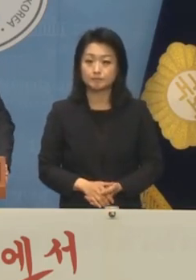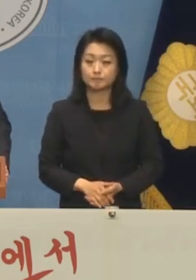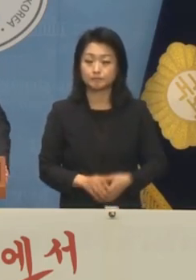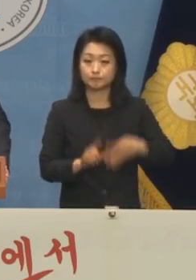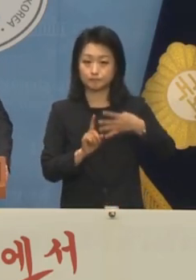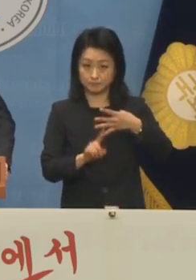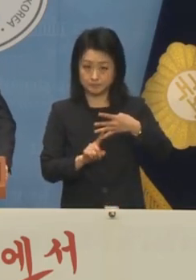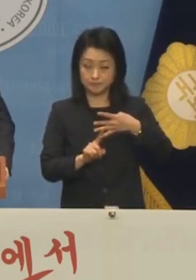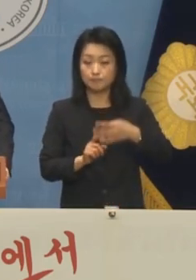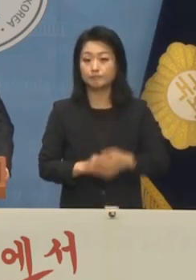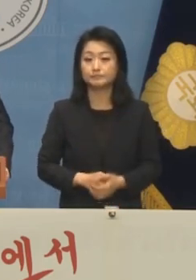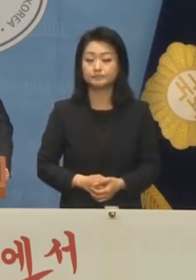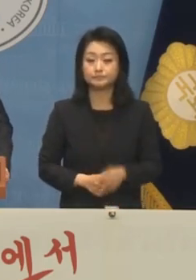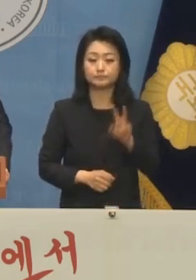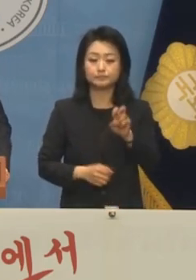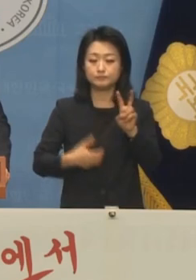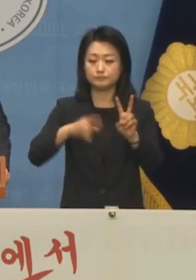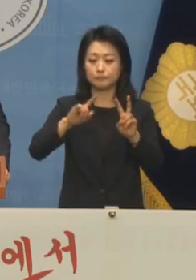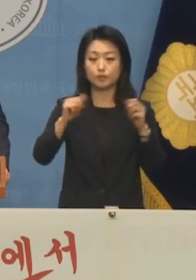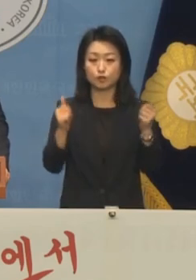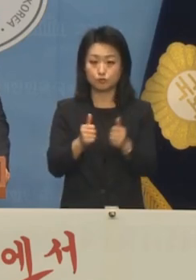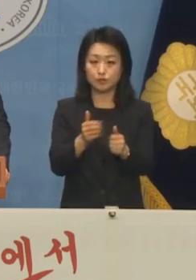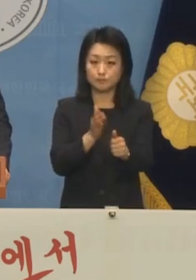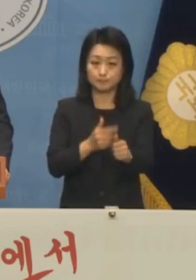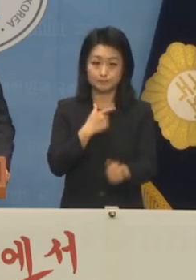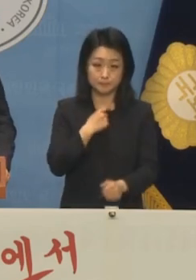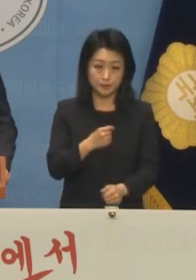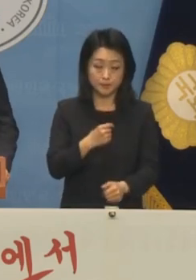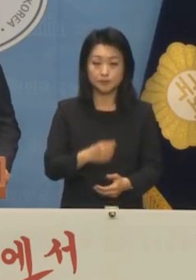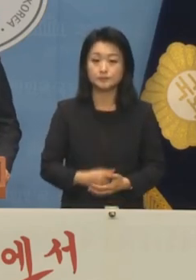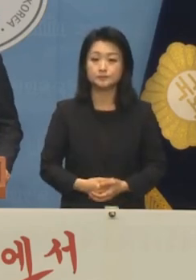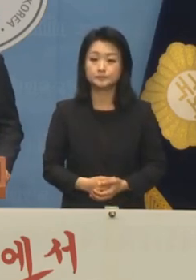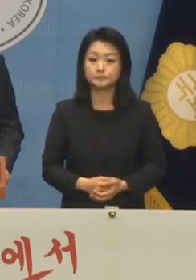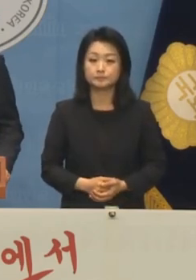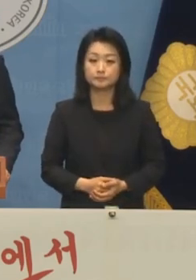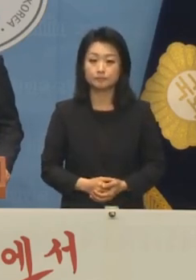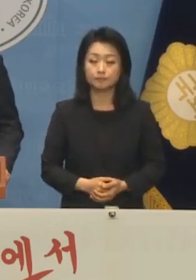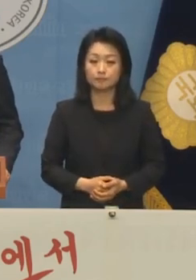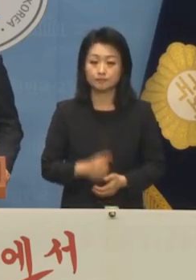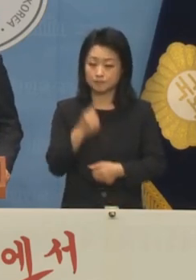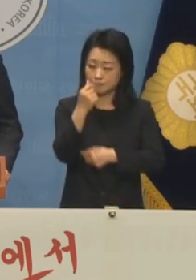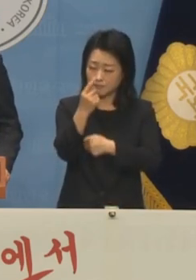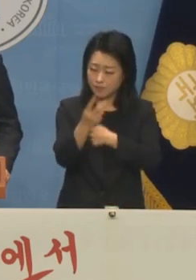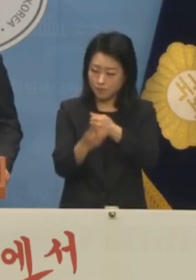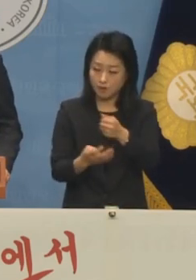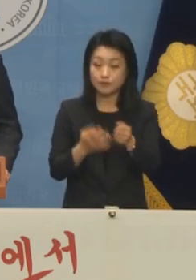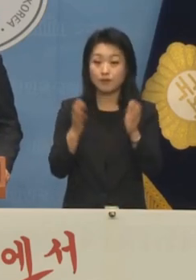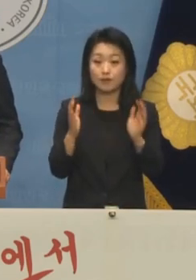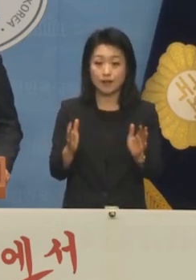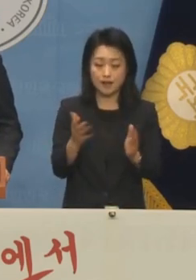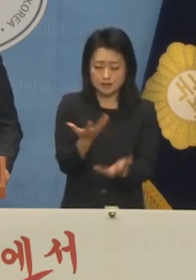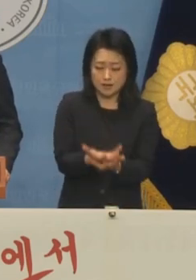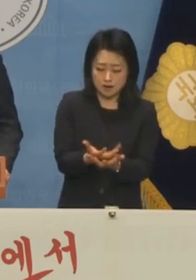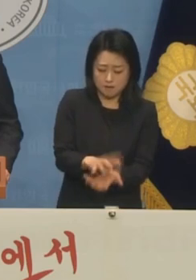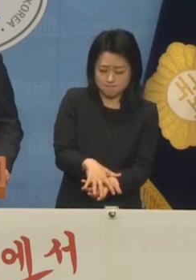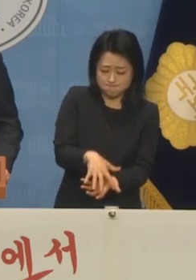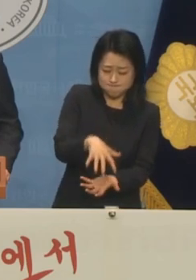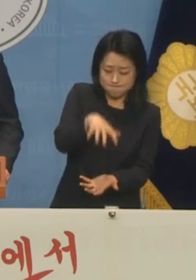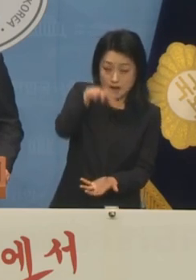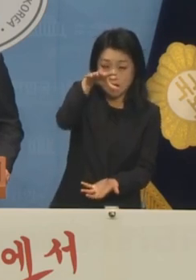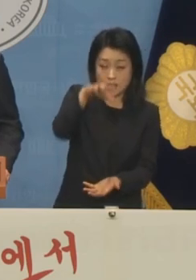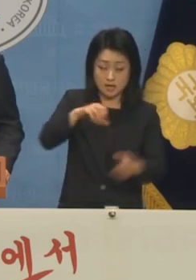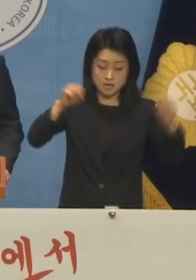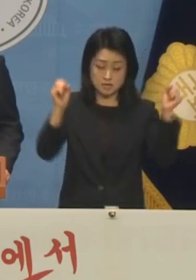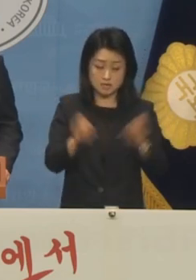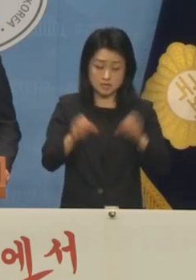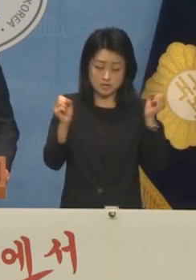자, 22대 국회에 바랍니다. 우리에게는 지난 수년간 축적된 자료와 토론의